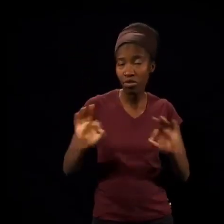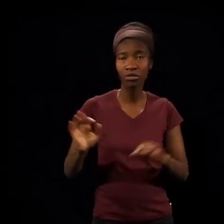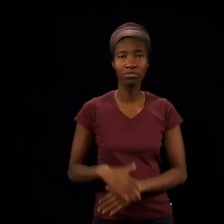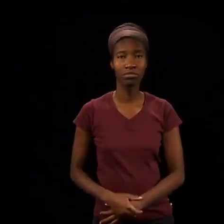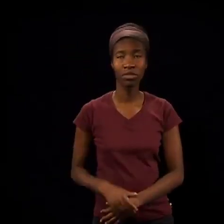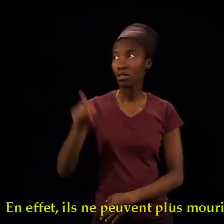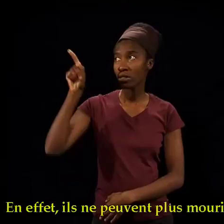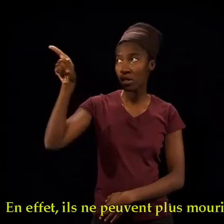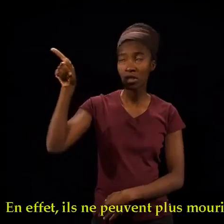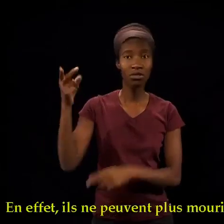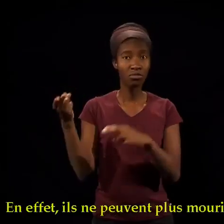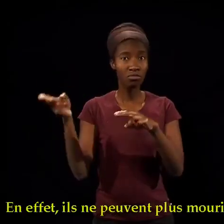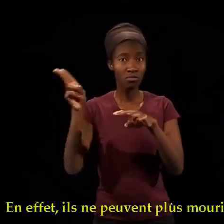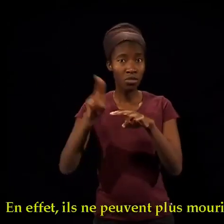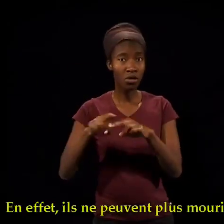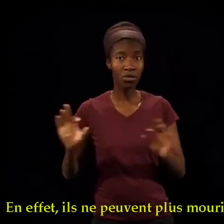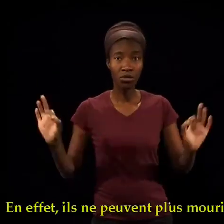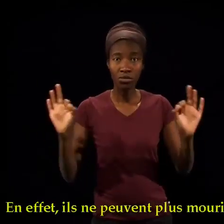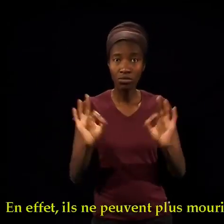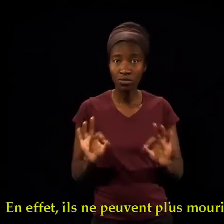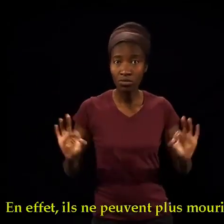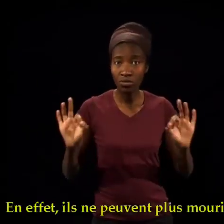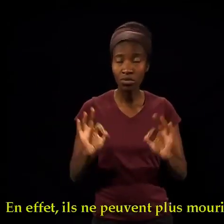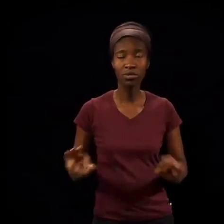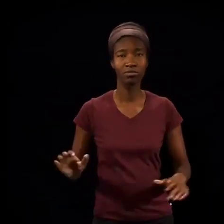plus. En effet, ils ne peuvent plus mourir,